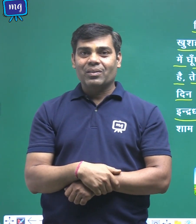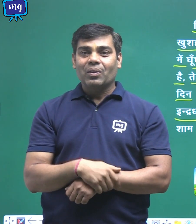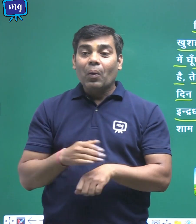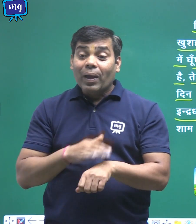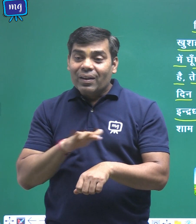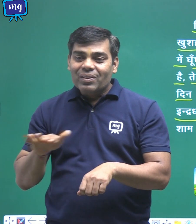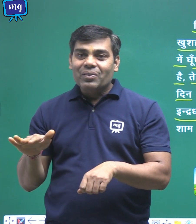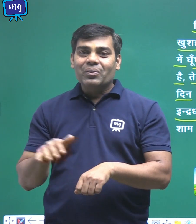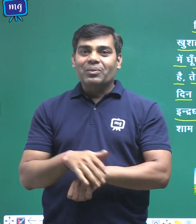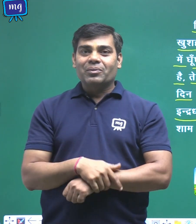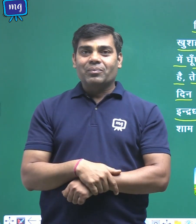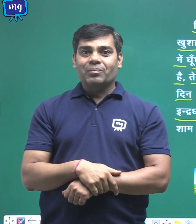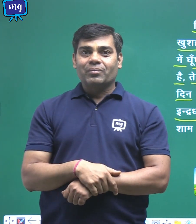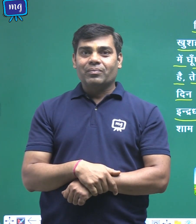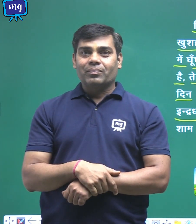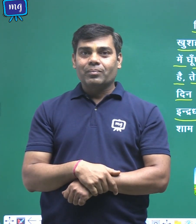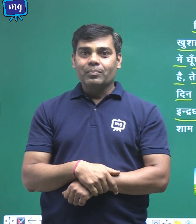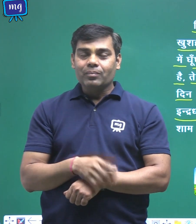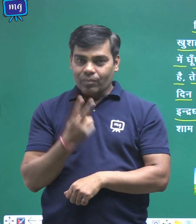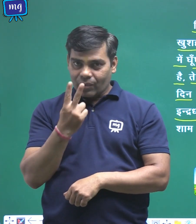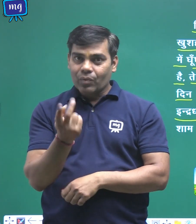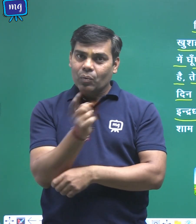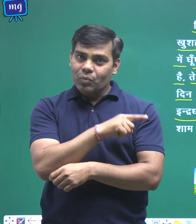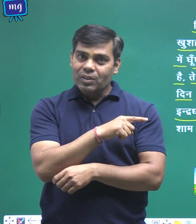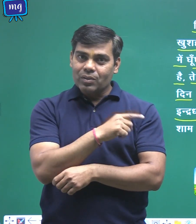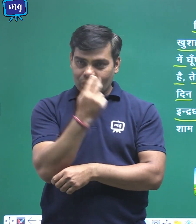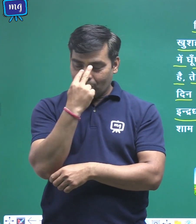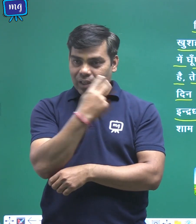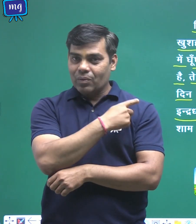प्यारे बच्चों, इस दूसरे चित्र को देखो।